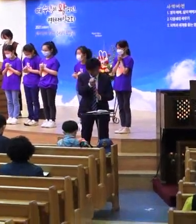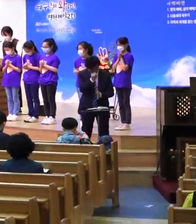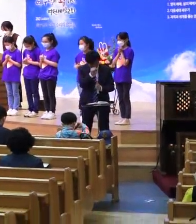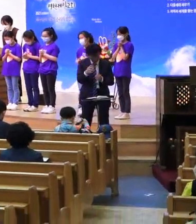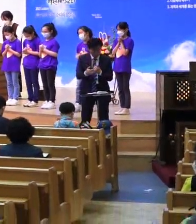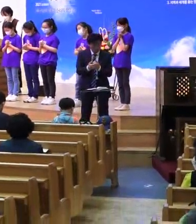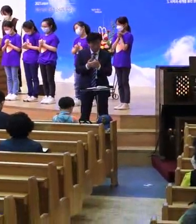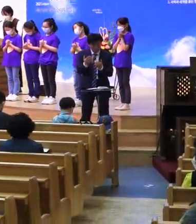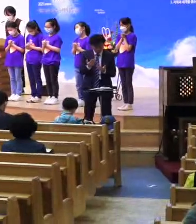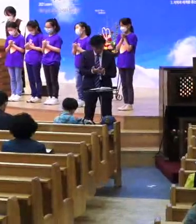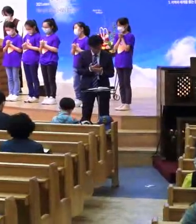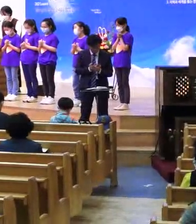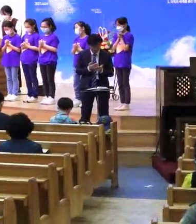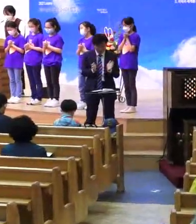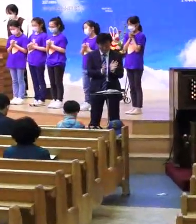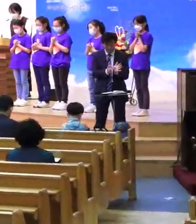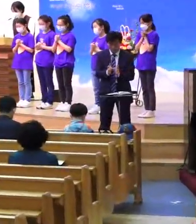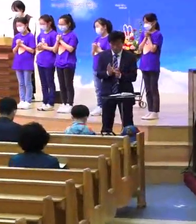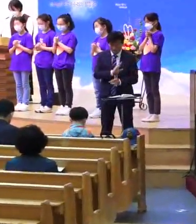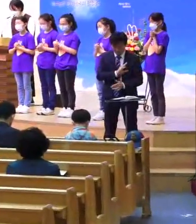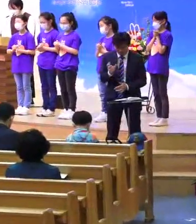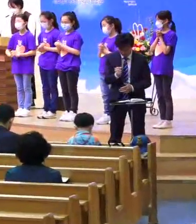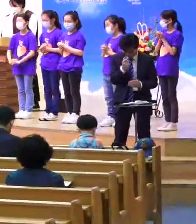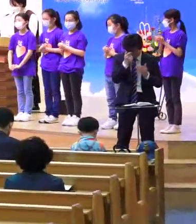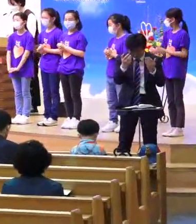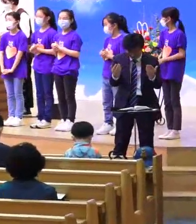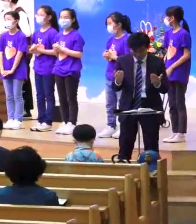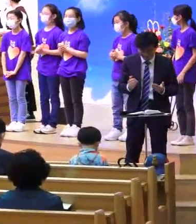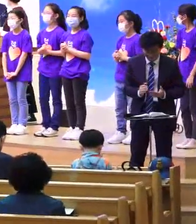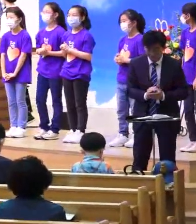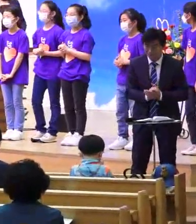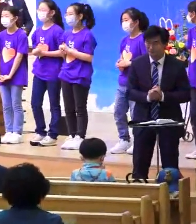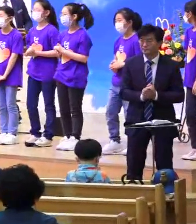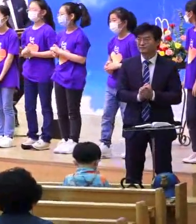사랑하시고 아끼시는 예수님의 이름으로 기도드립니다. 아멘.